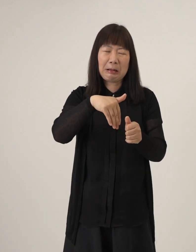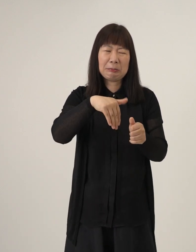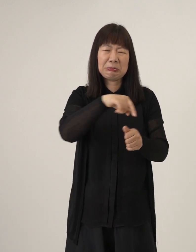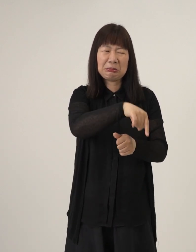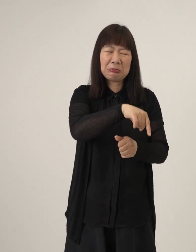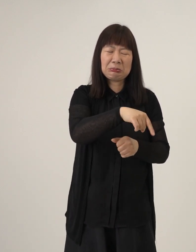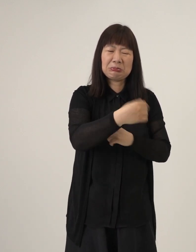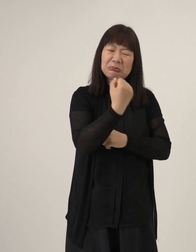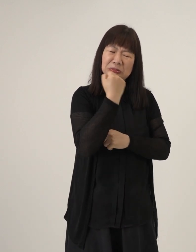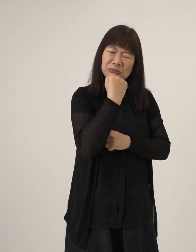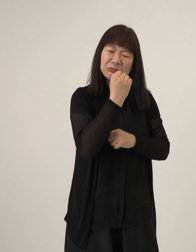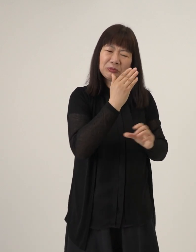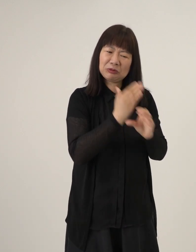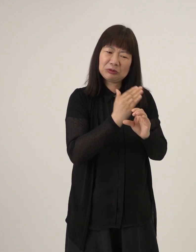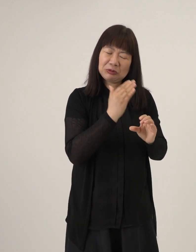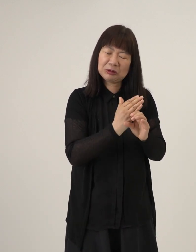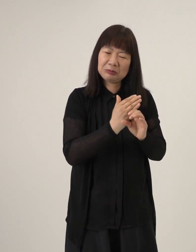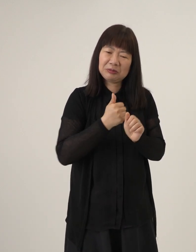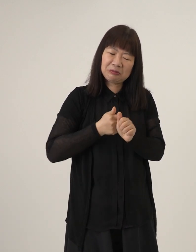논리로